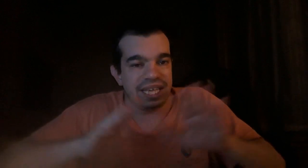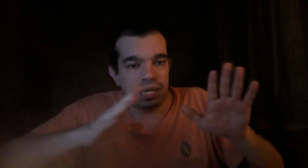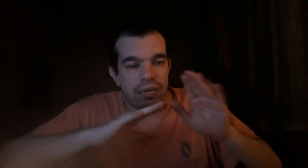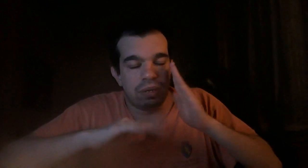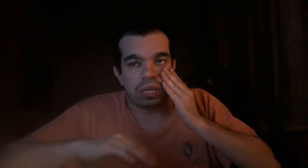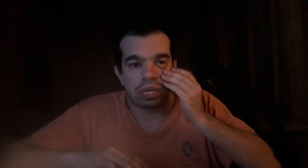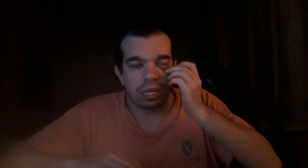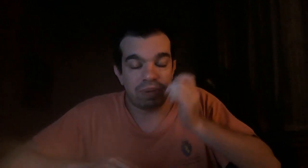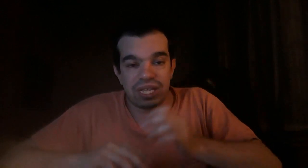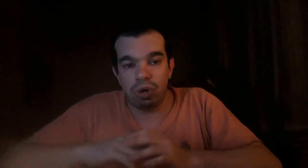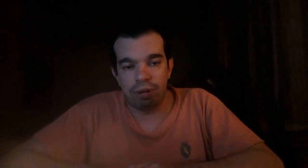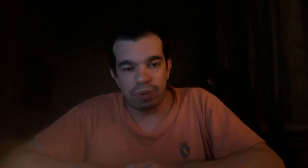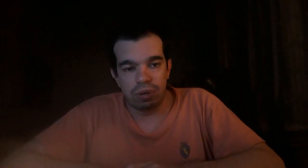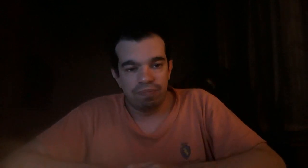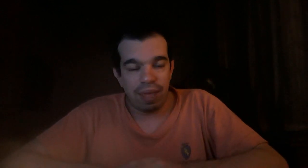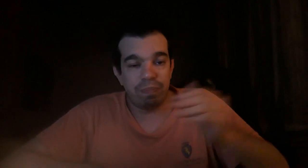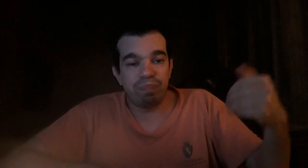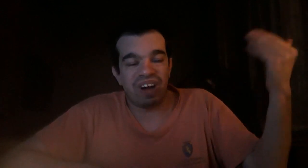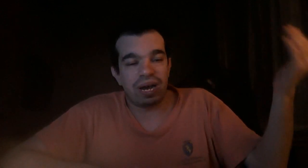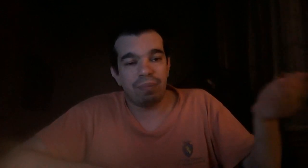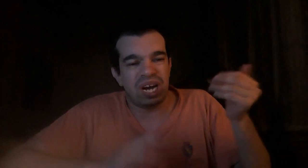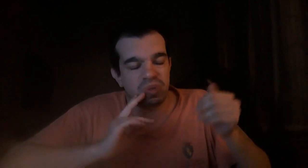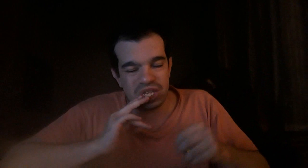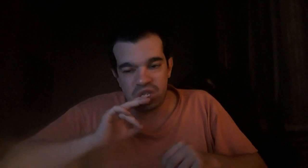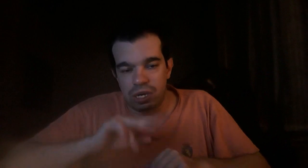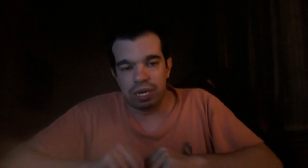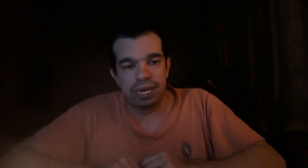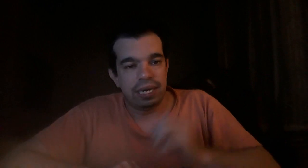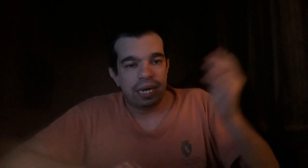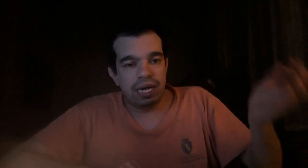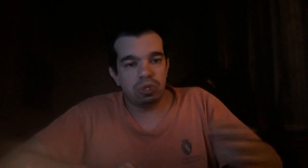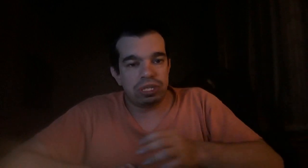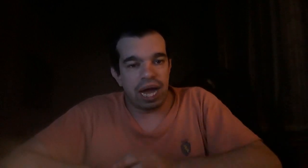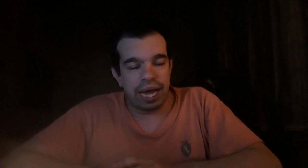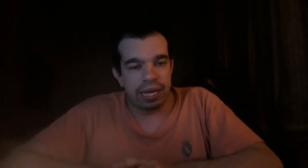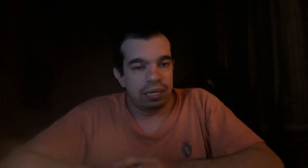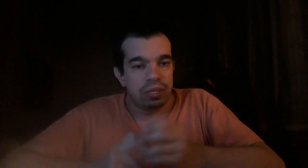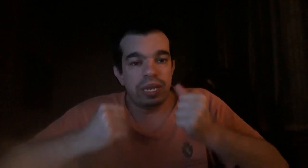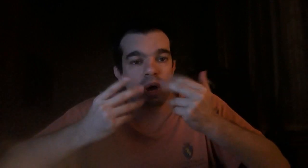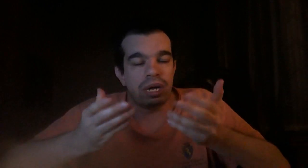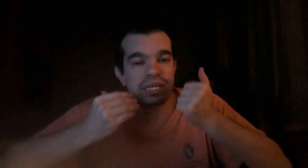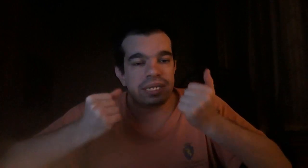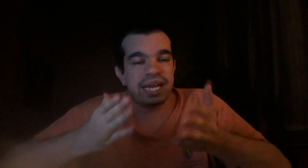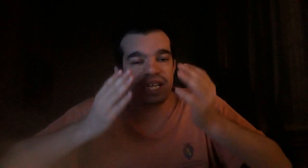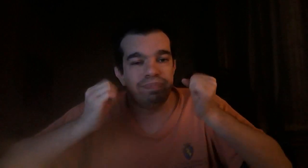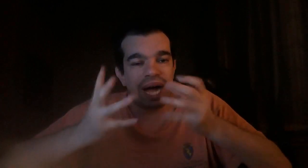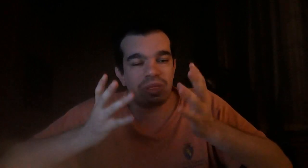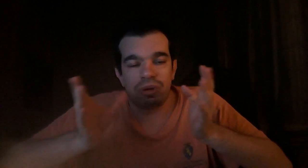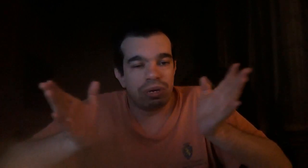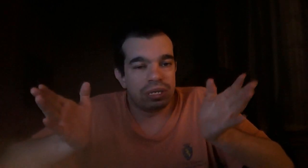mesi, perché si rompono. E fare la manutenzione, aggiustare, no, se ne sbattono.